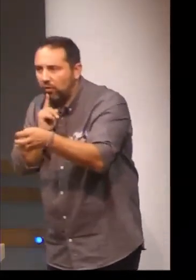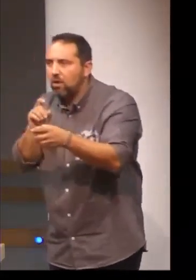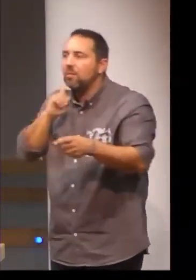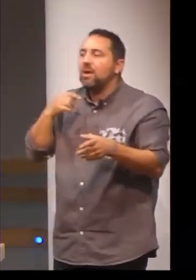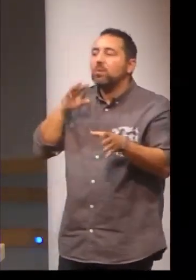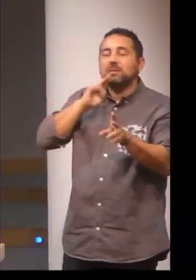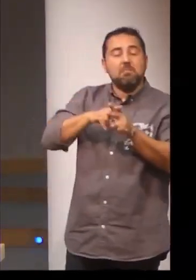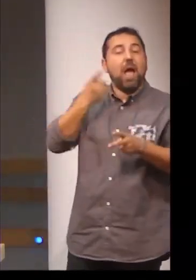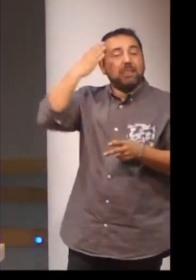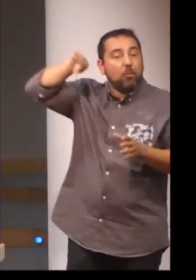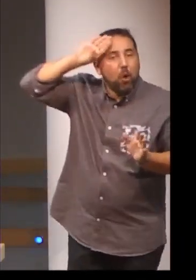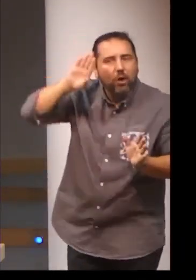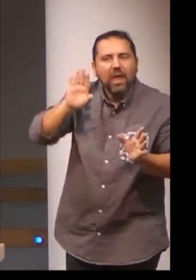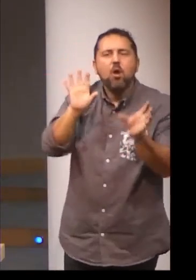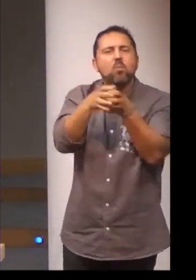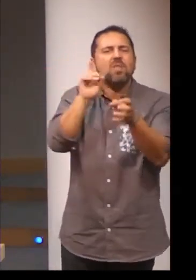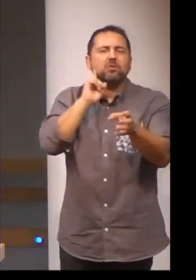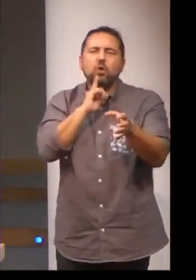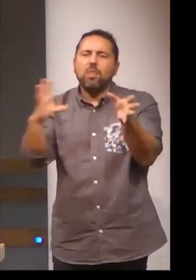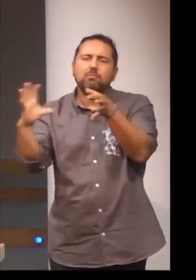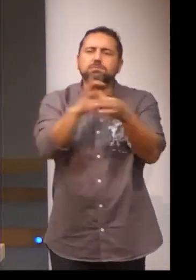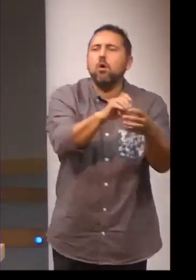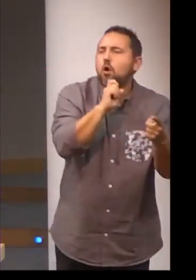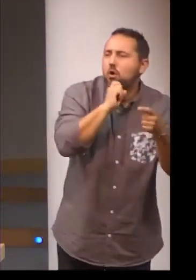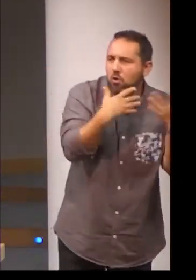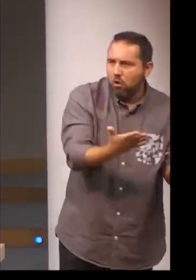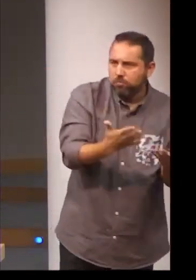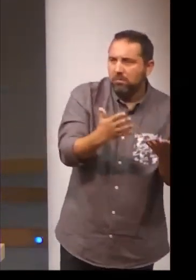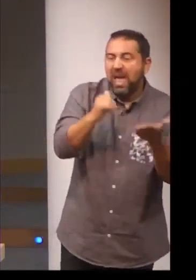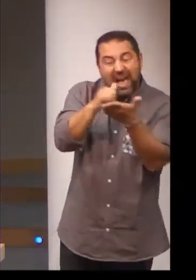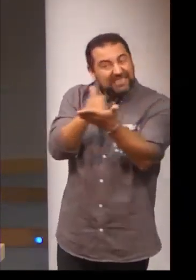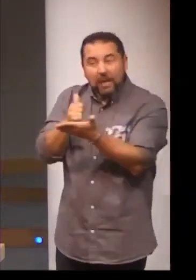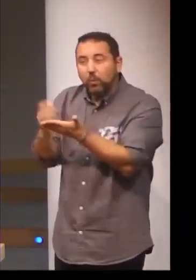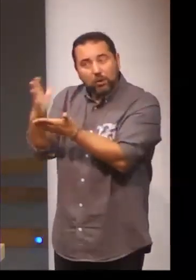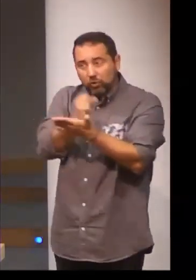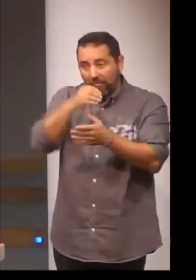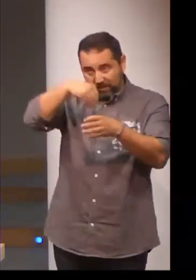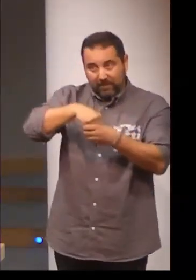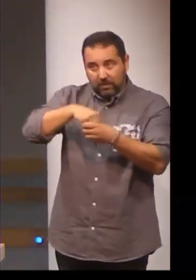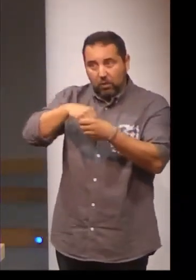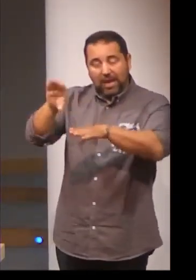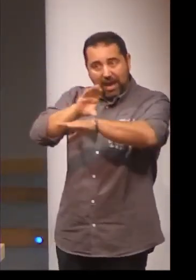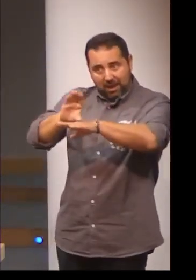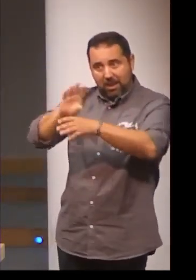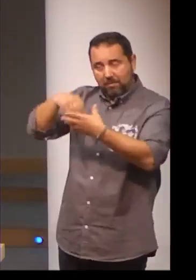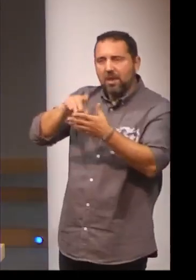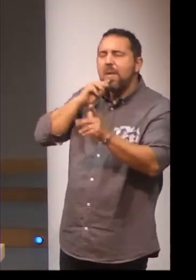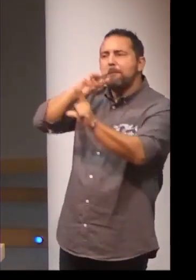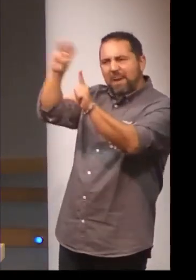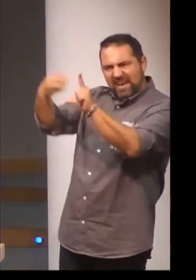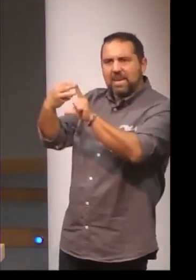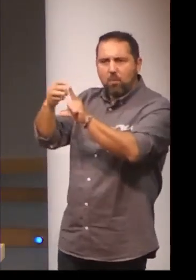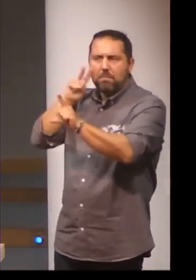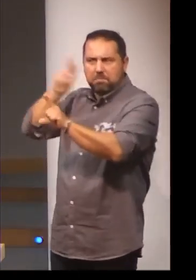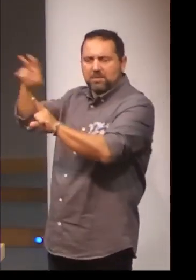antropología se aplica a la comunidad sorda. Todas las asignaturas están disponibles en la página web, y, por tanto, no voy a consumir tiempo de mi